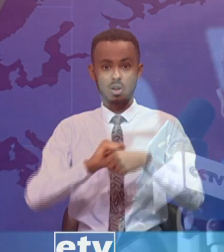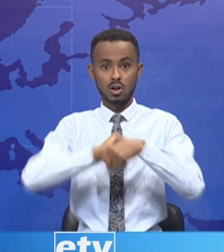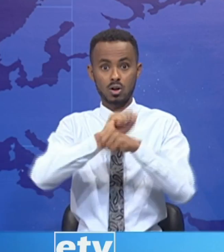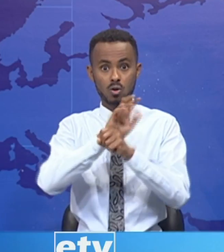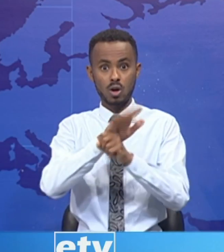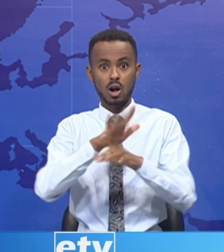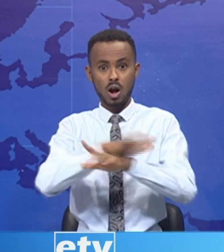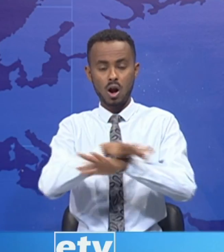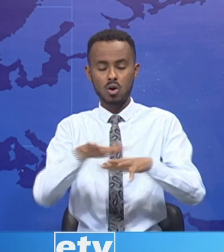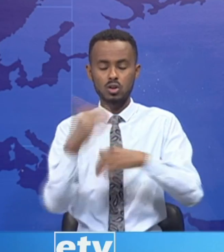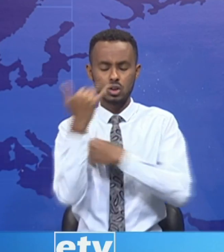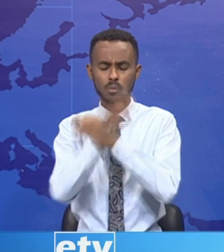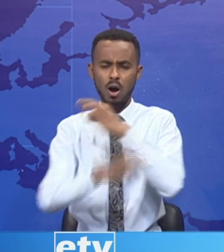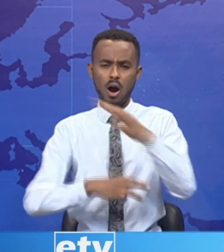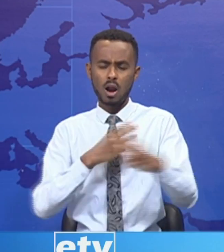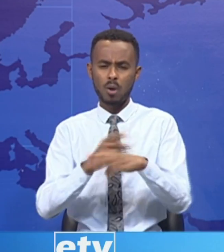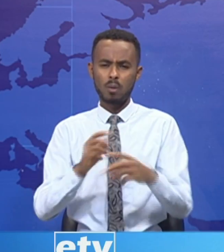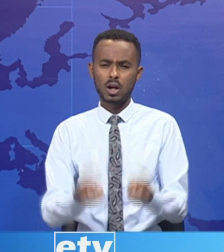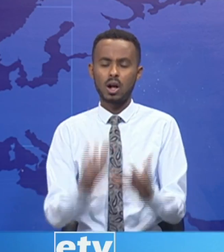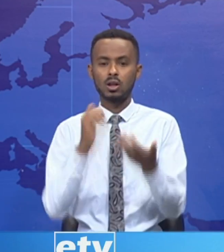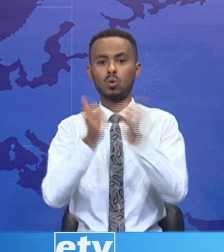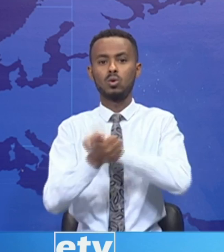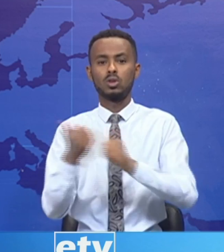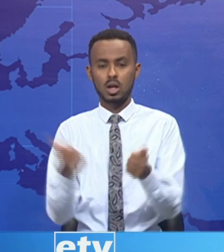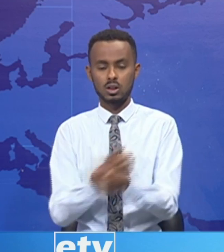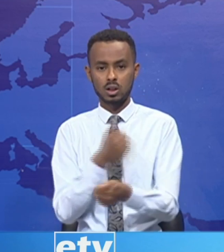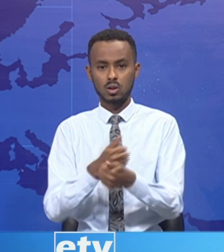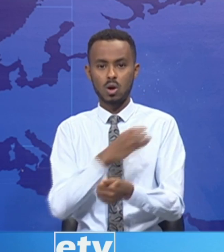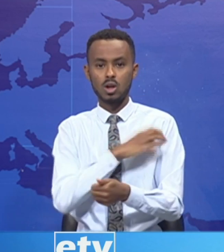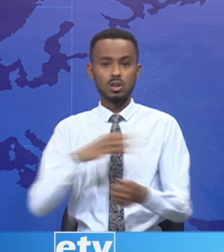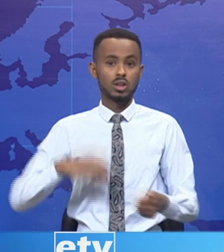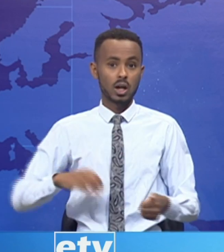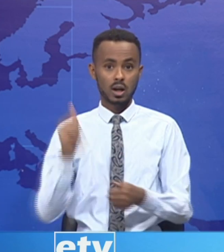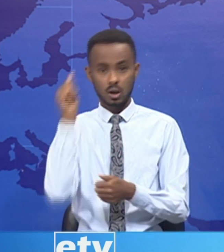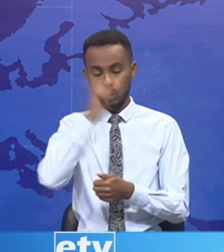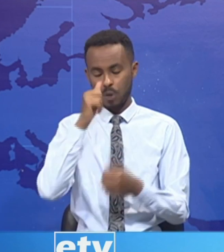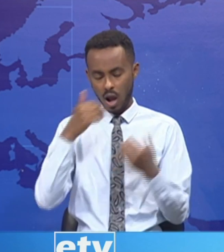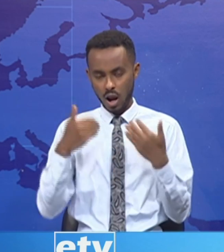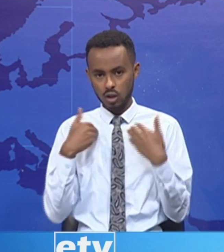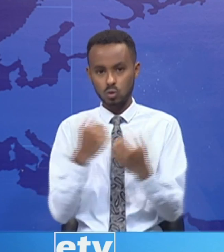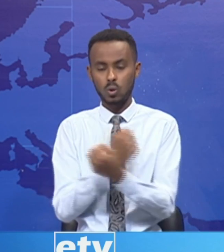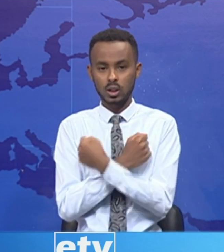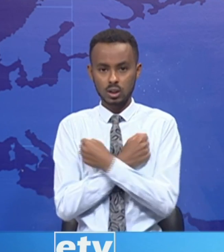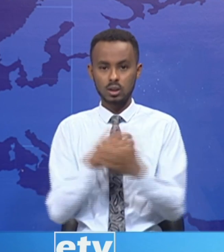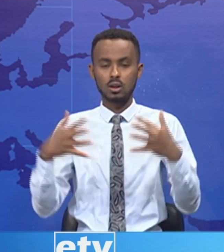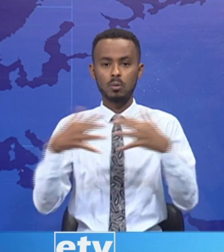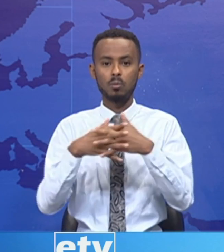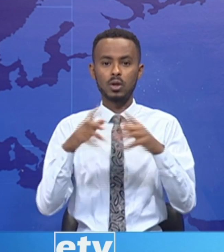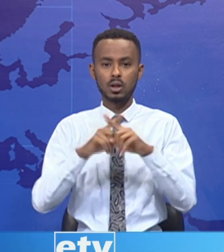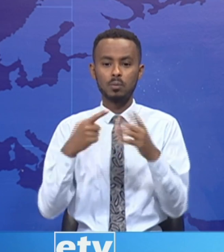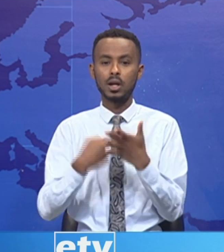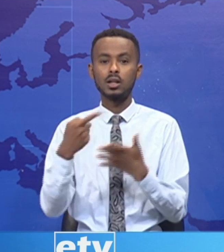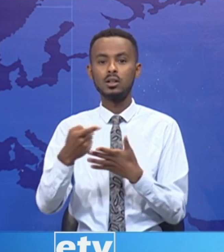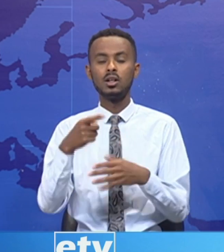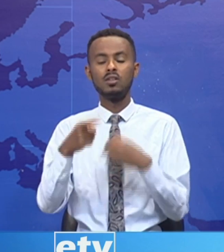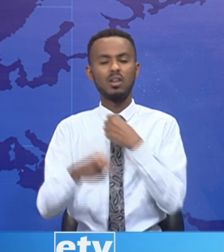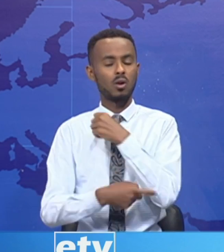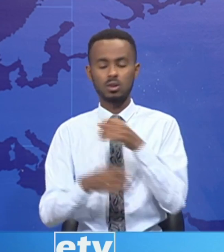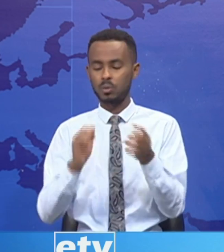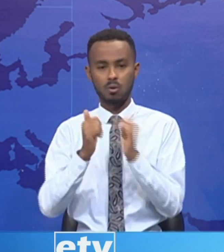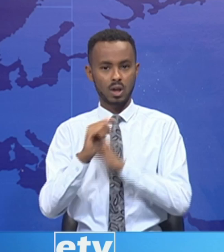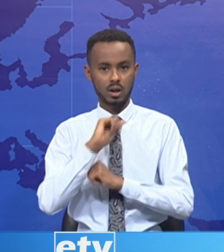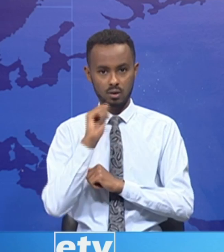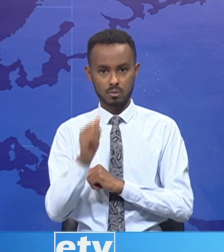የኮቪድ-19 ወረርሽኝ በዓለም ላይ በርካታ ለውጦችን አስከትሏል። ቻይናና ኢትዮጵያ ያላቸውን ወዳጅነትና ትብብር ግን በእነዚህ ፈተናዎች የሚለውጥ